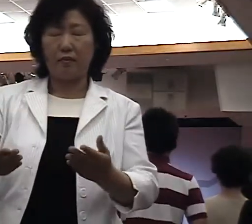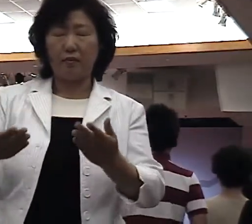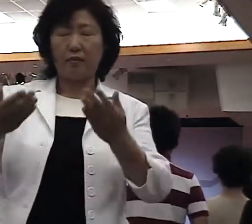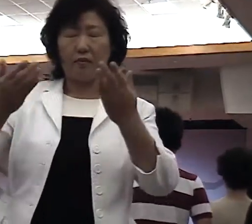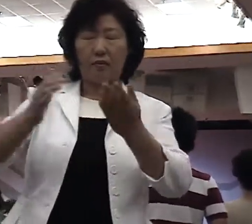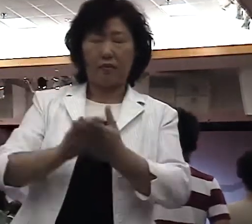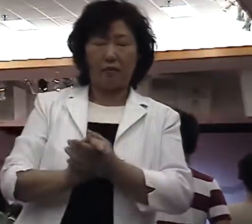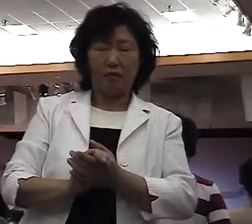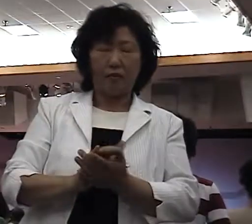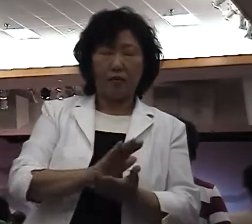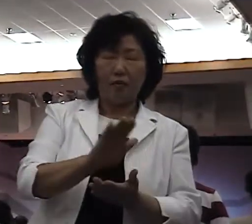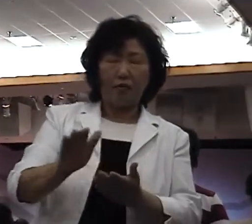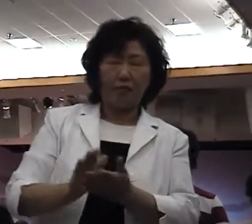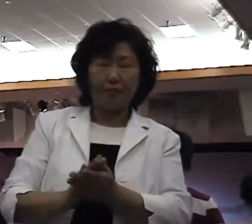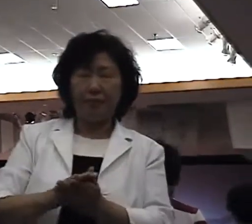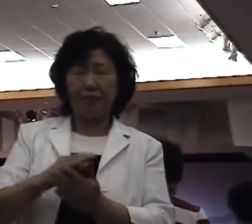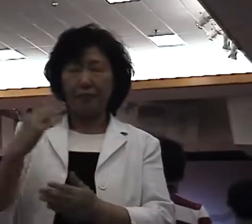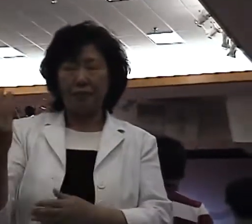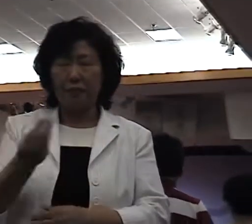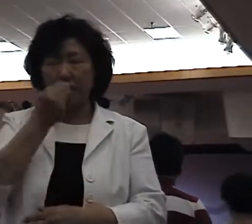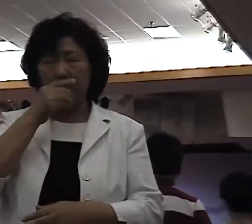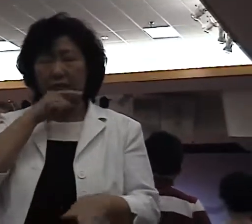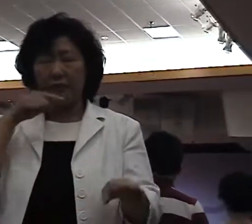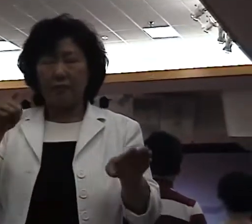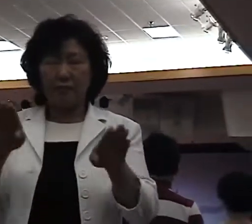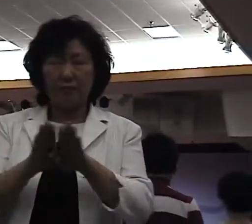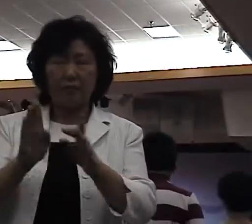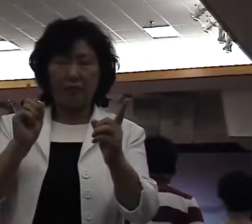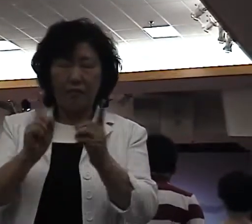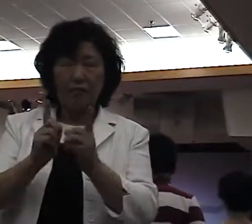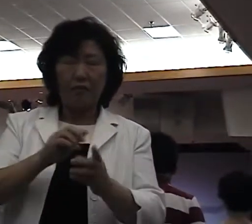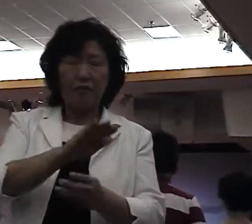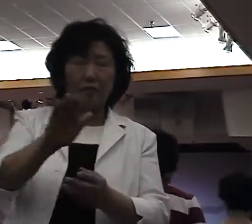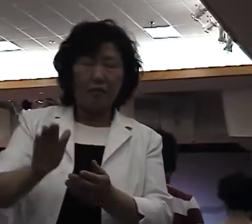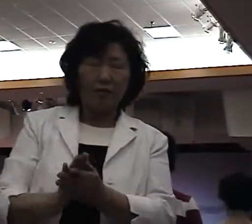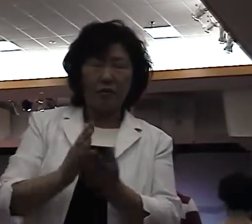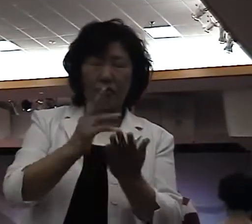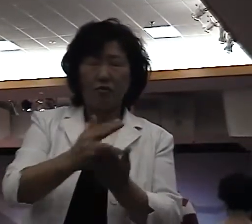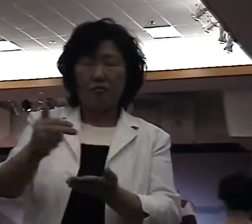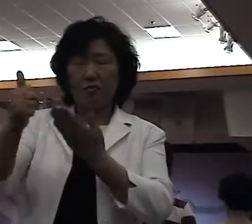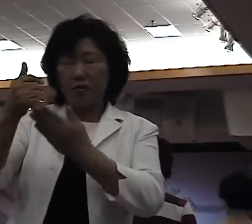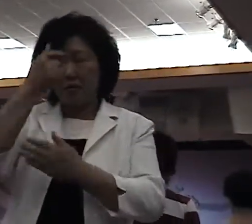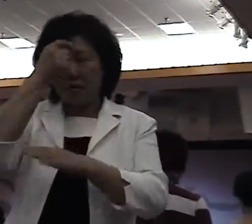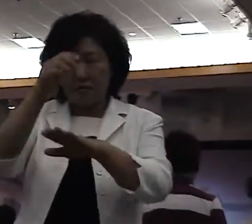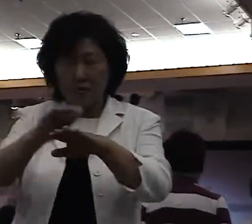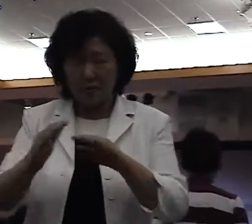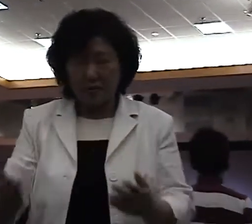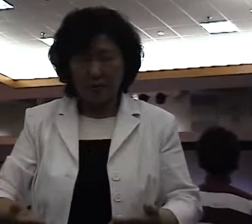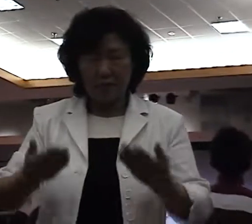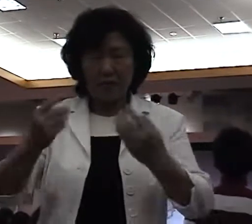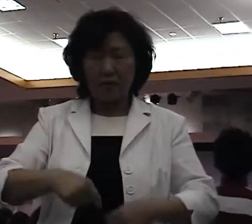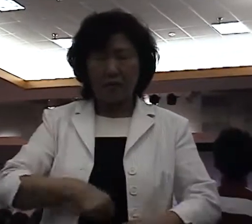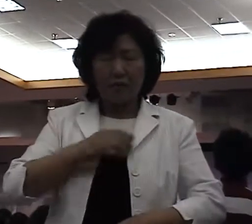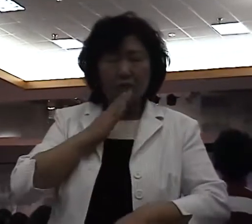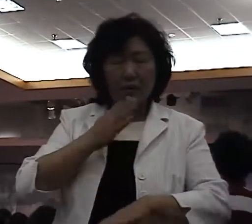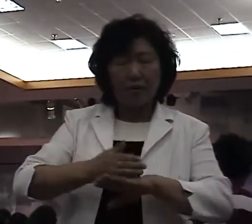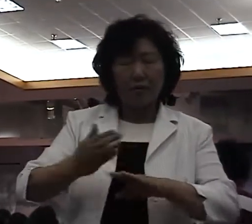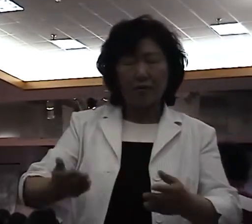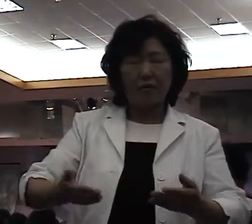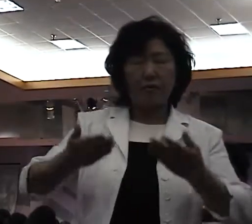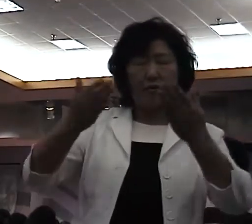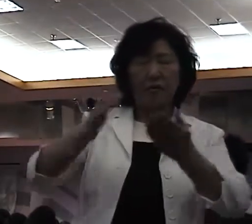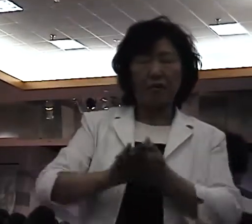격려를 하시옵소서. 오늘도 아버지 주님의 지성과 성령 주님의 도움이 간단히 성령을 주옵시고